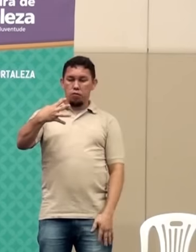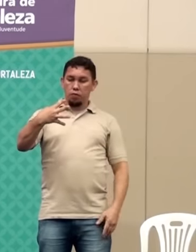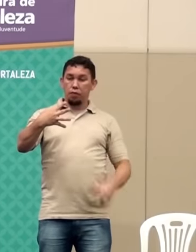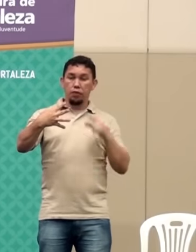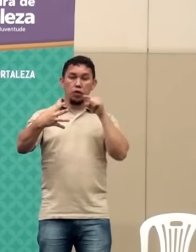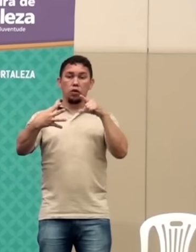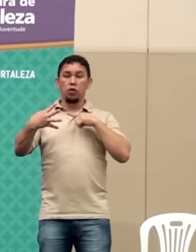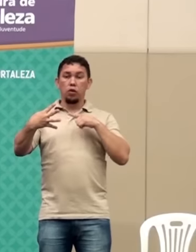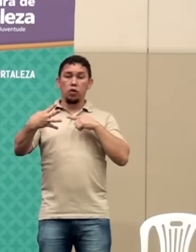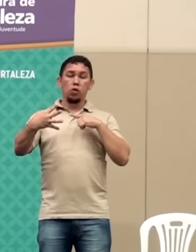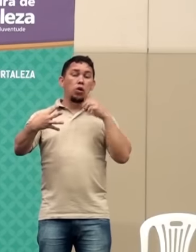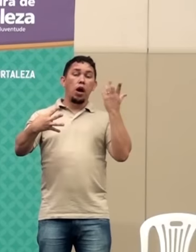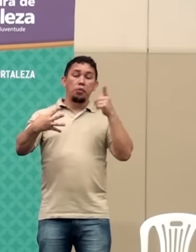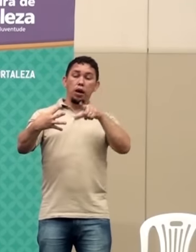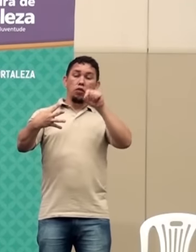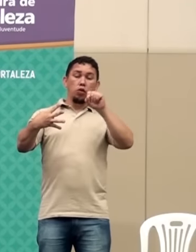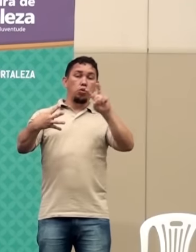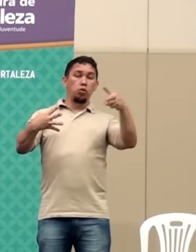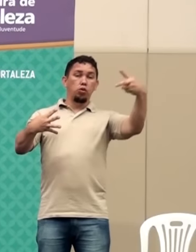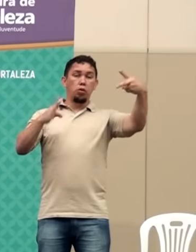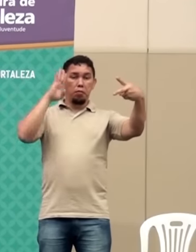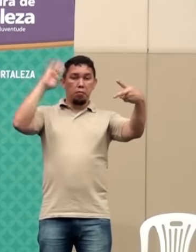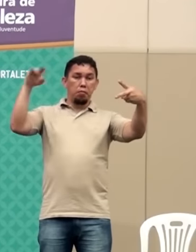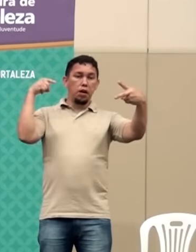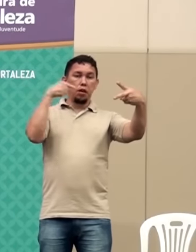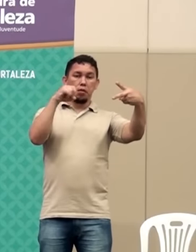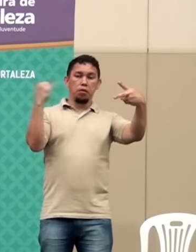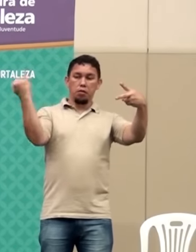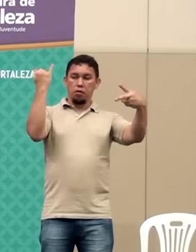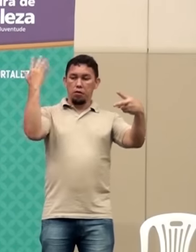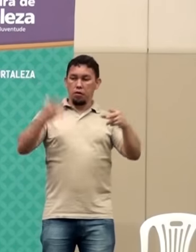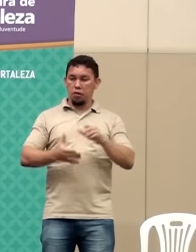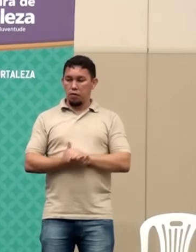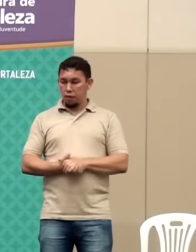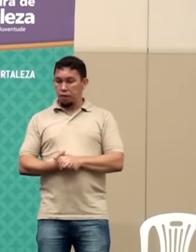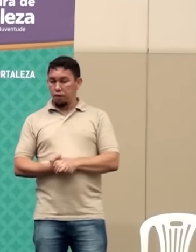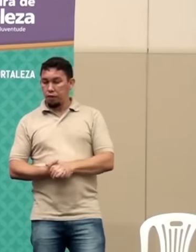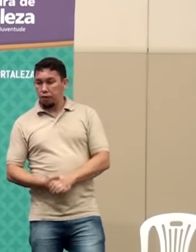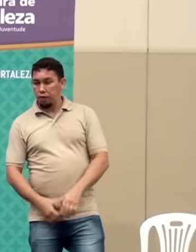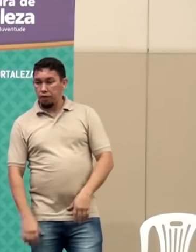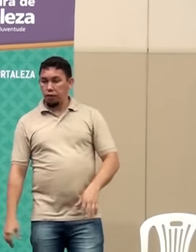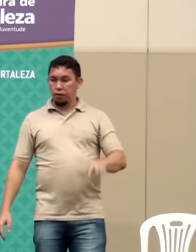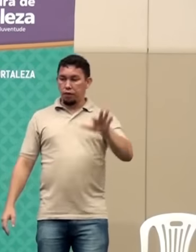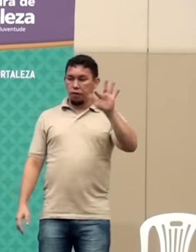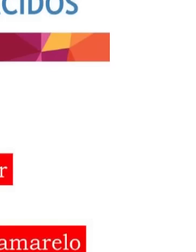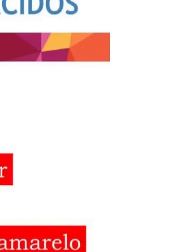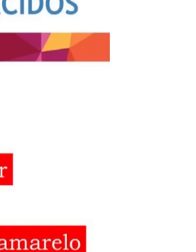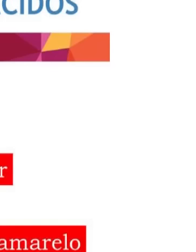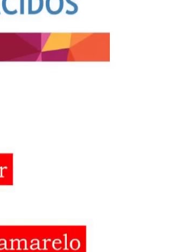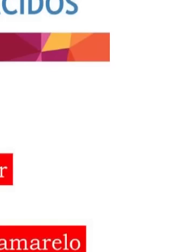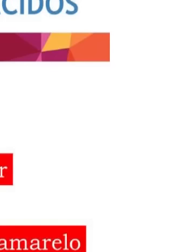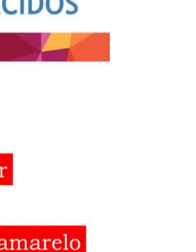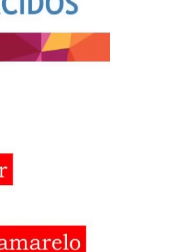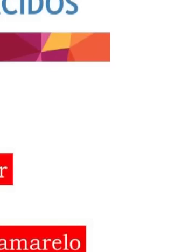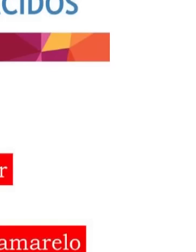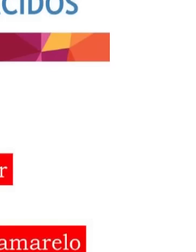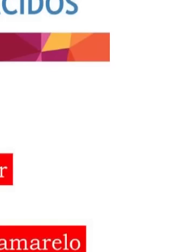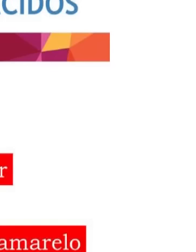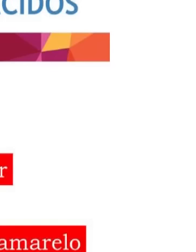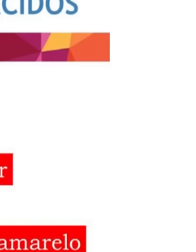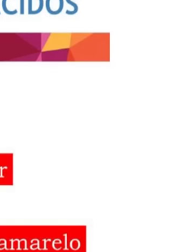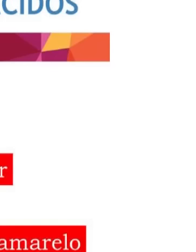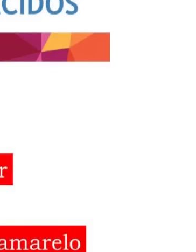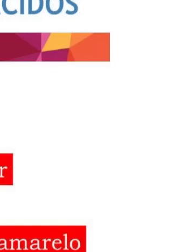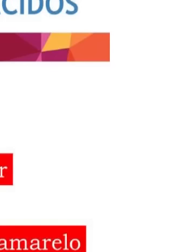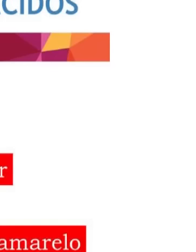para vocês os 2 mais importantes, tá? Fenolftaleína. A fenolftaleína é o indicador, que quando